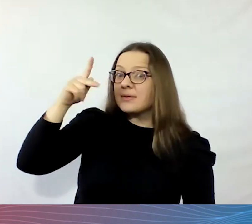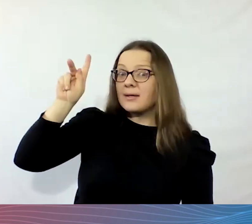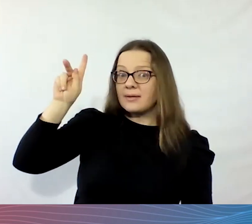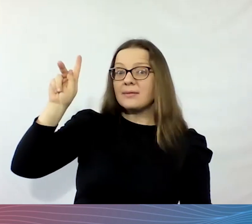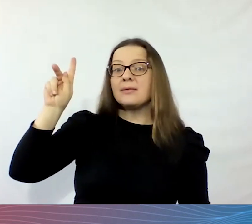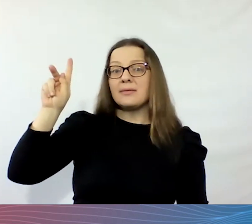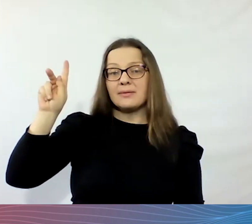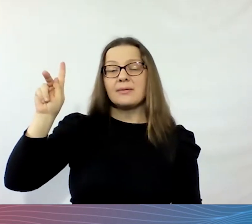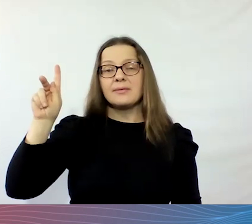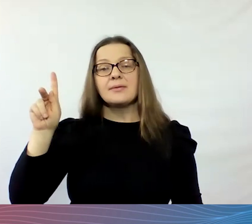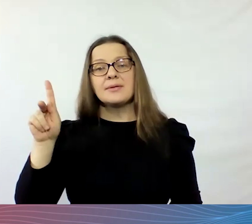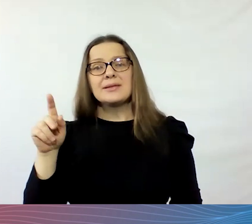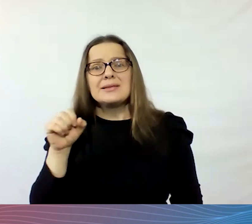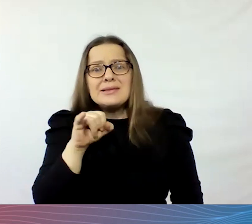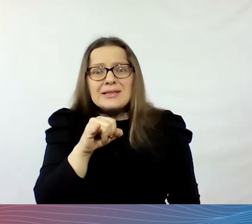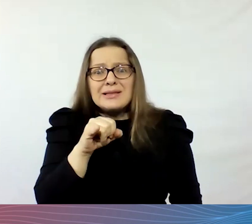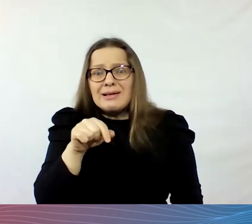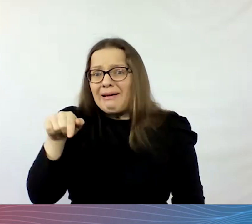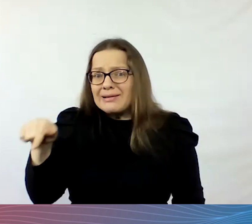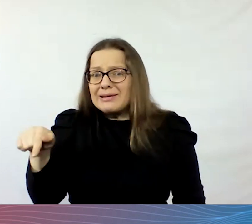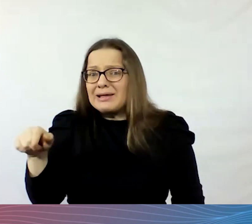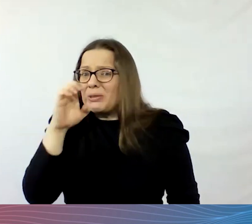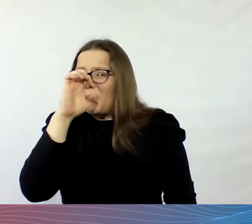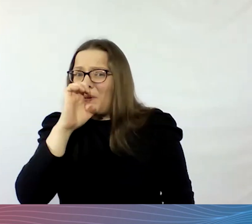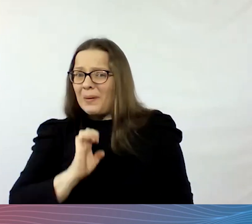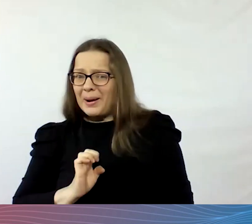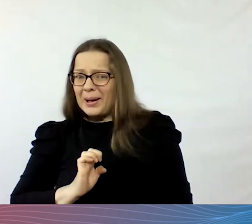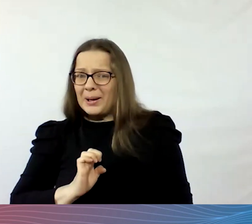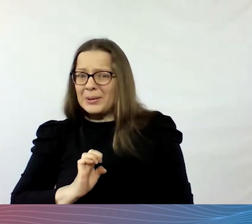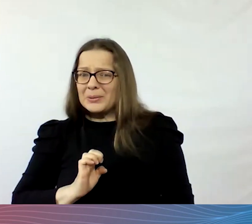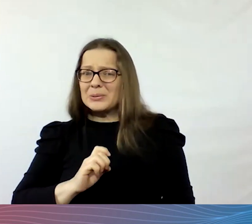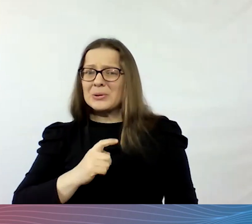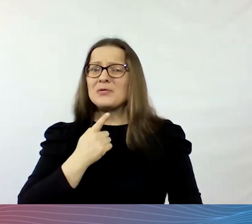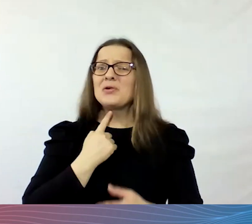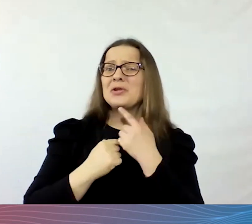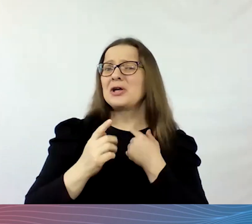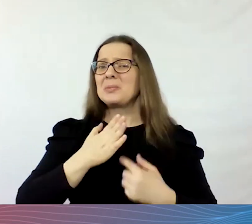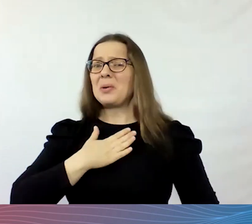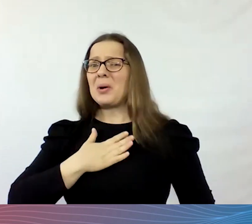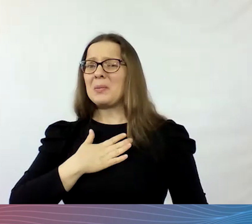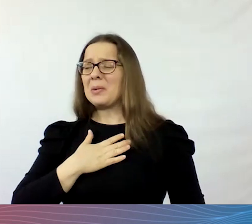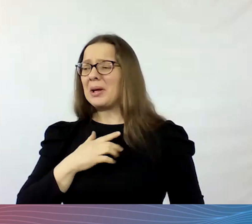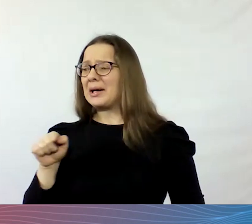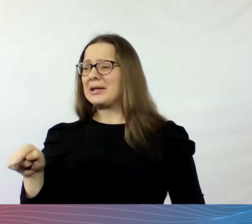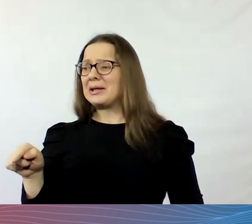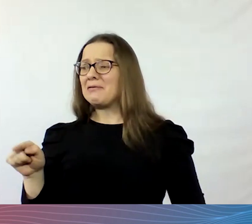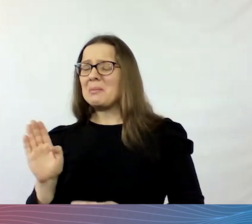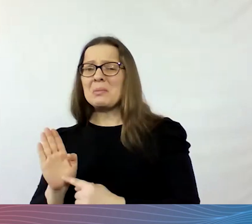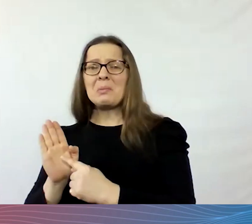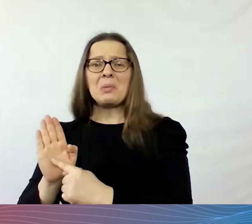você viver pela carne, as obras da carne são conhecidas e são prostituição, impureza,